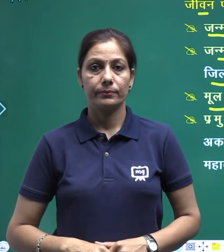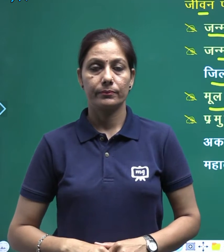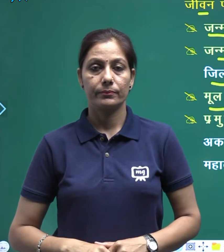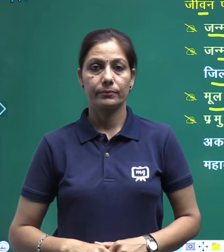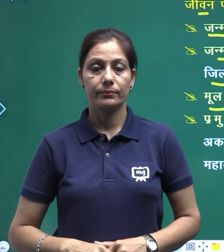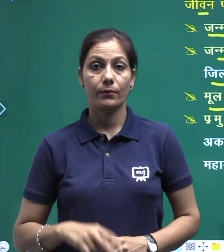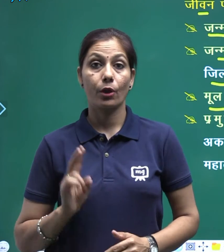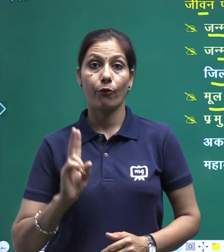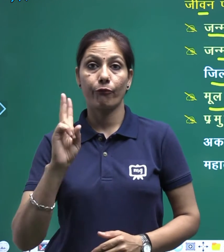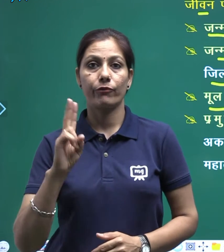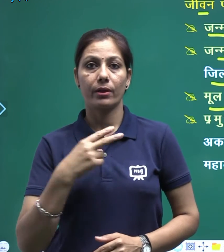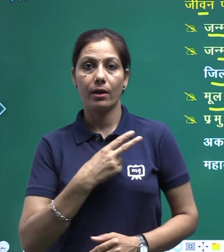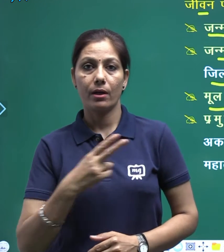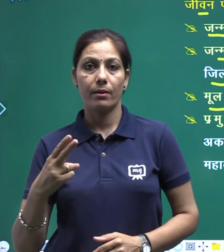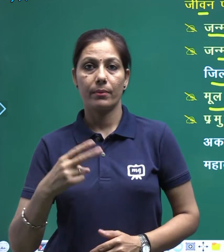वासुदेव सिंह है।